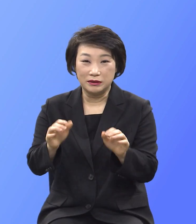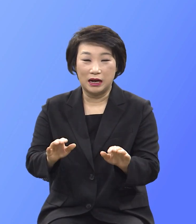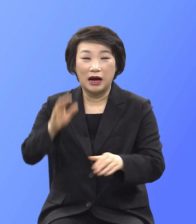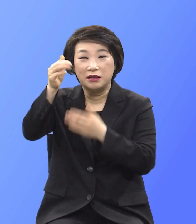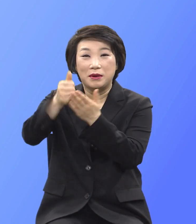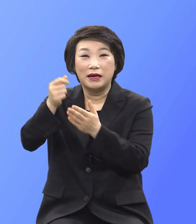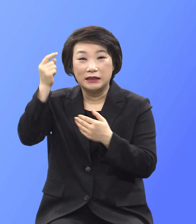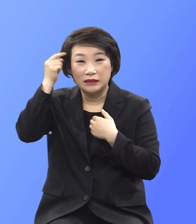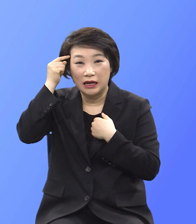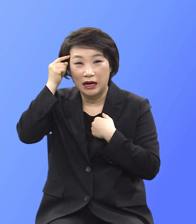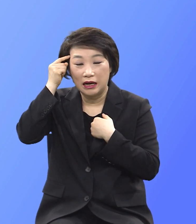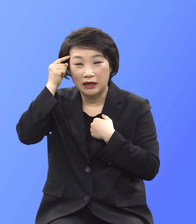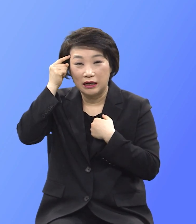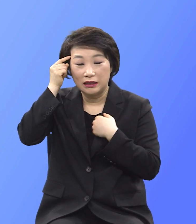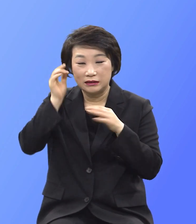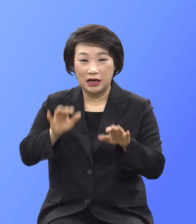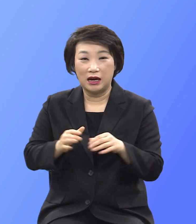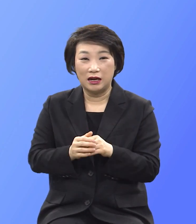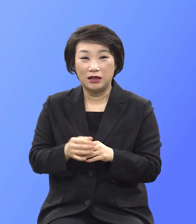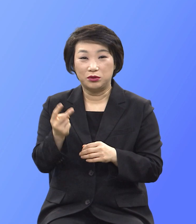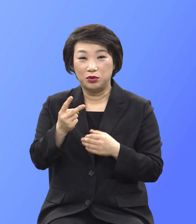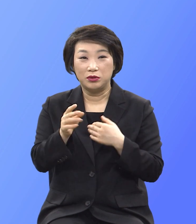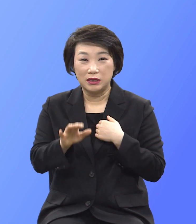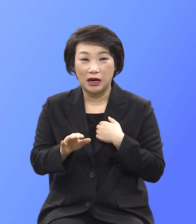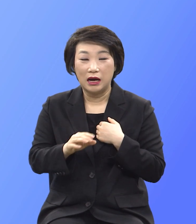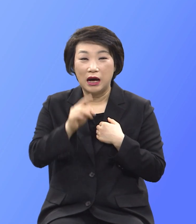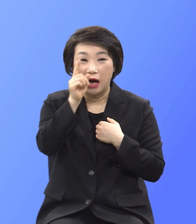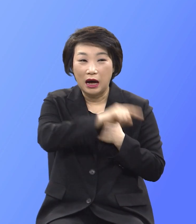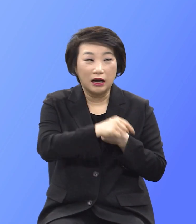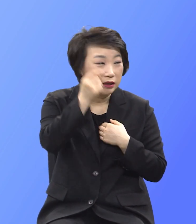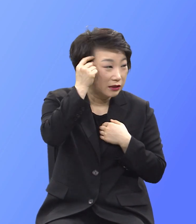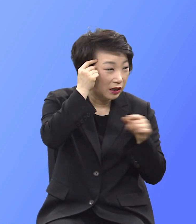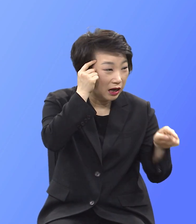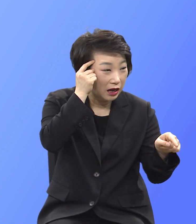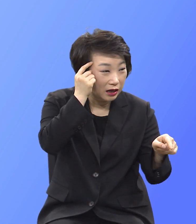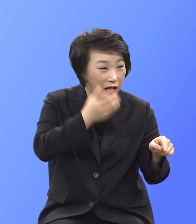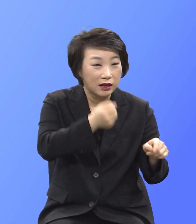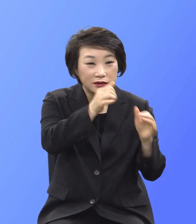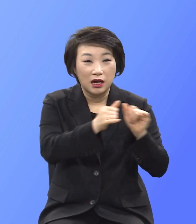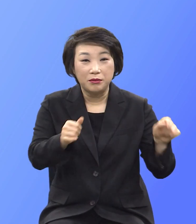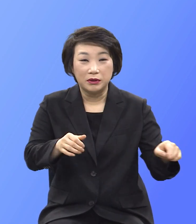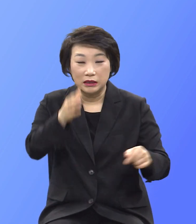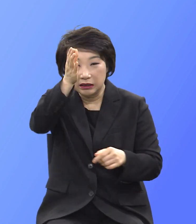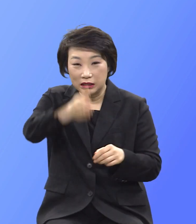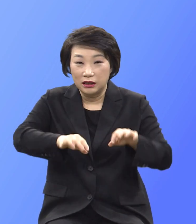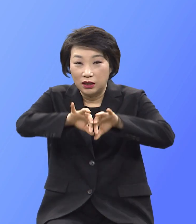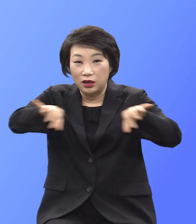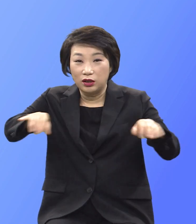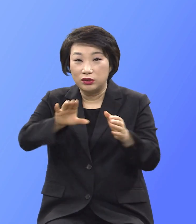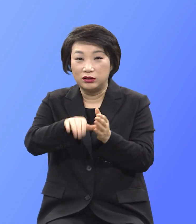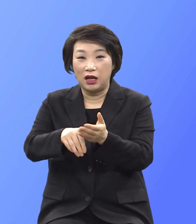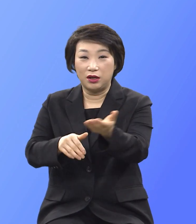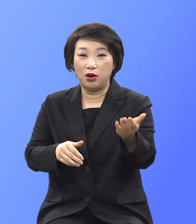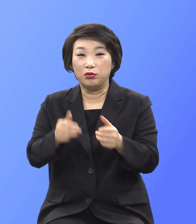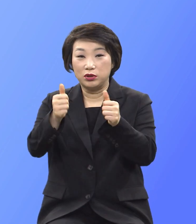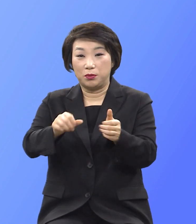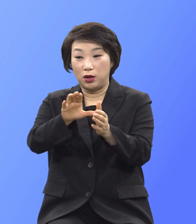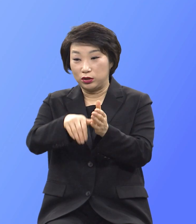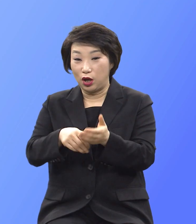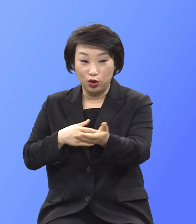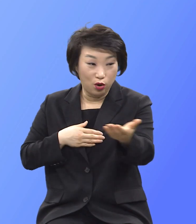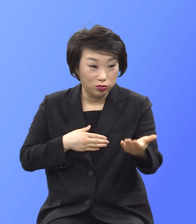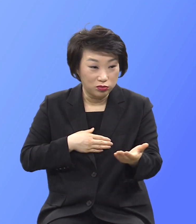하나님의 생각과 다시 악한 생각을 가진 사람을 갈라놓을 때 심판할